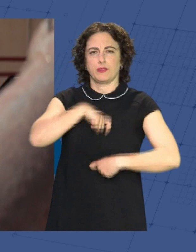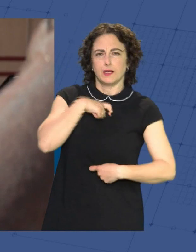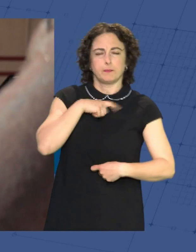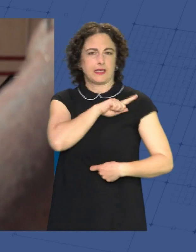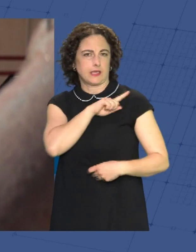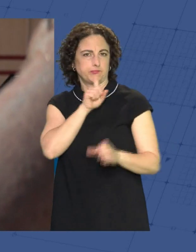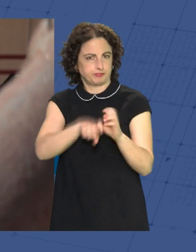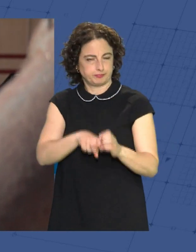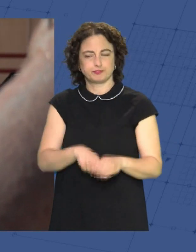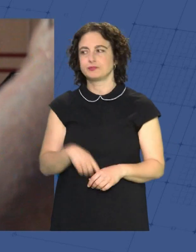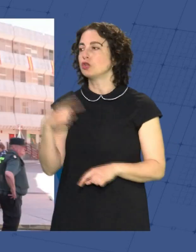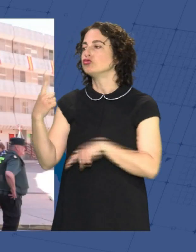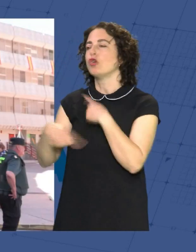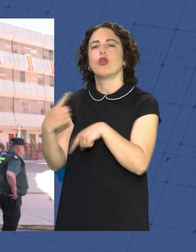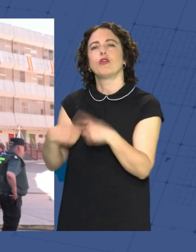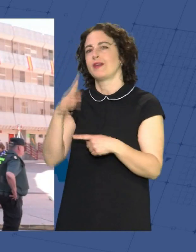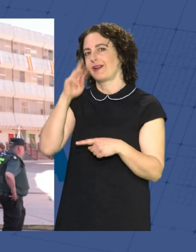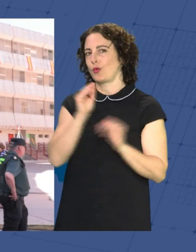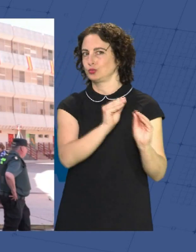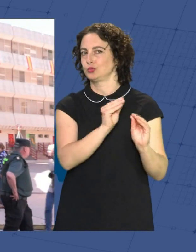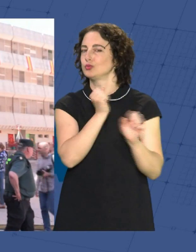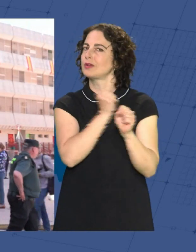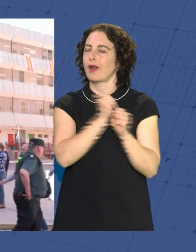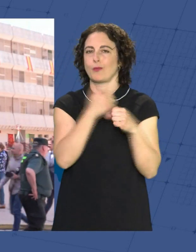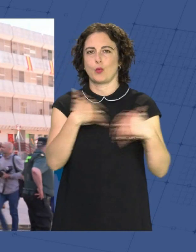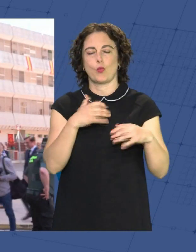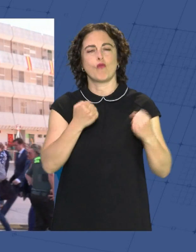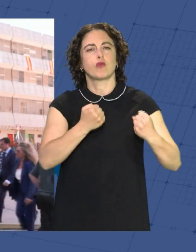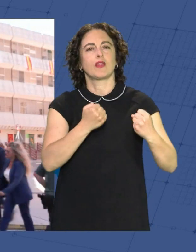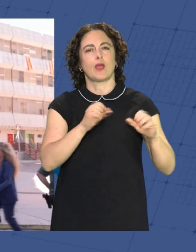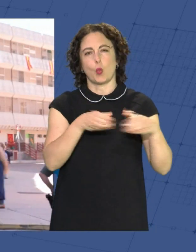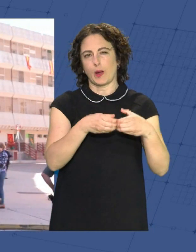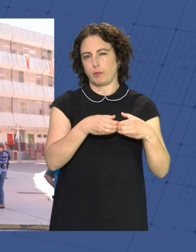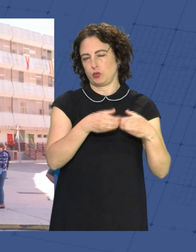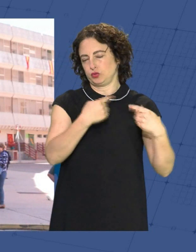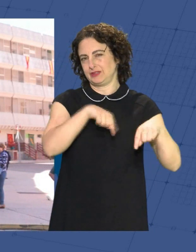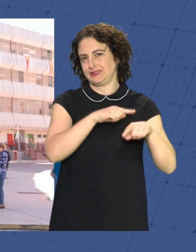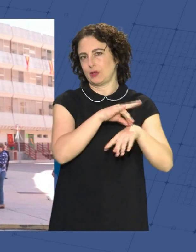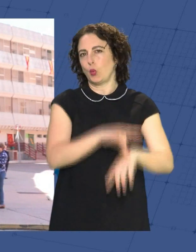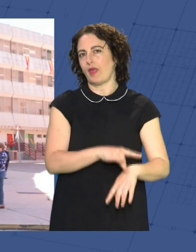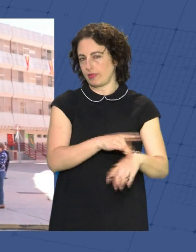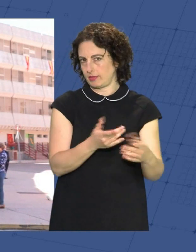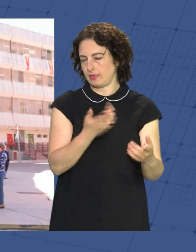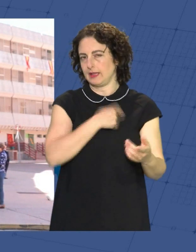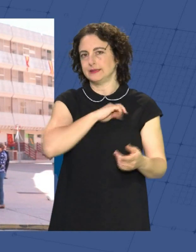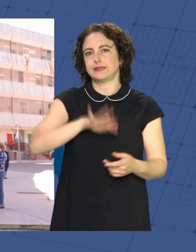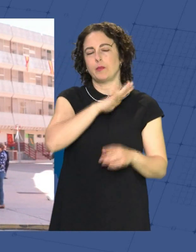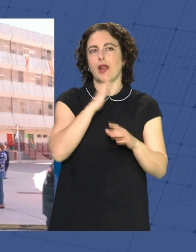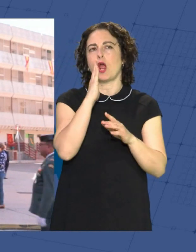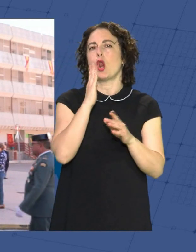militares. Todos los días hay que reconocer el trabajo de las fuerzas y cuerpos de seguridad del Estado en la lucha contra todo tipo de delitos.